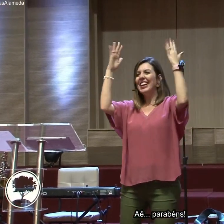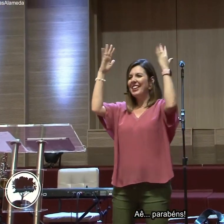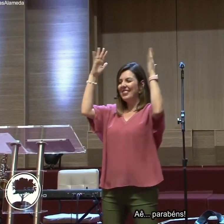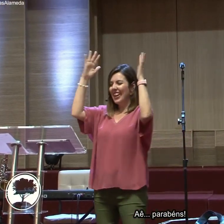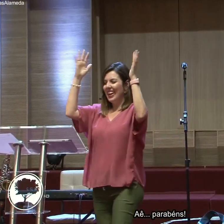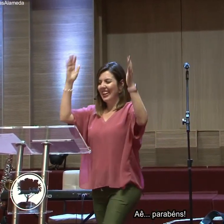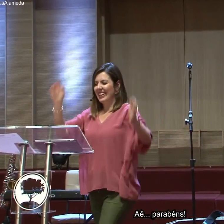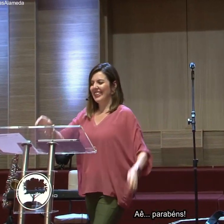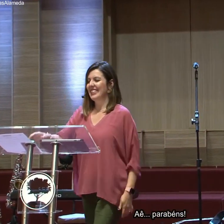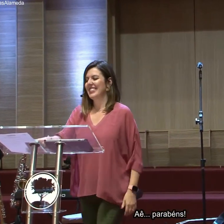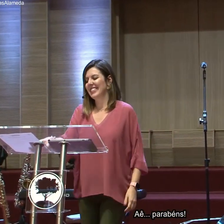Aê, parabéns